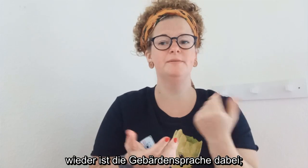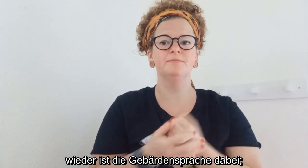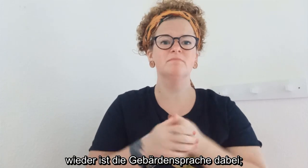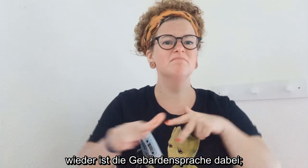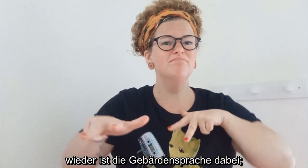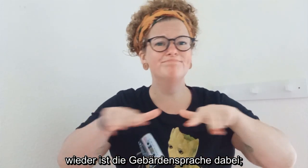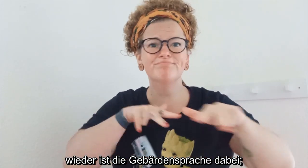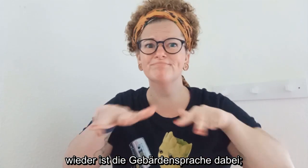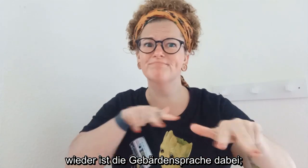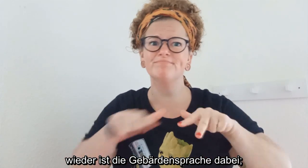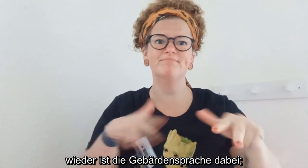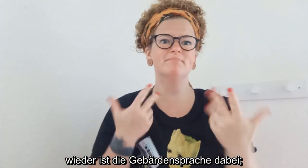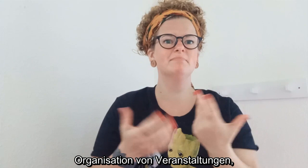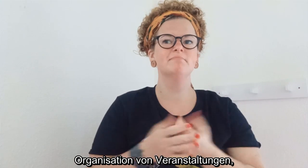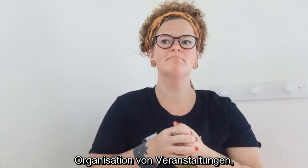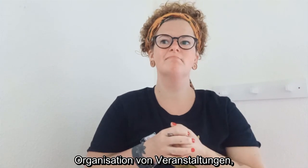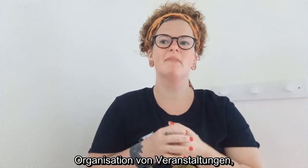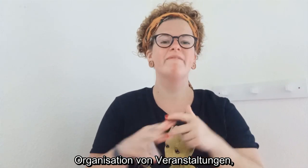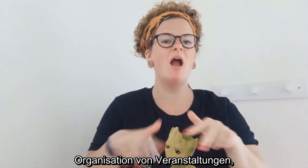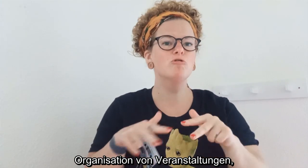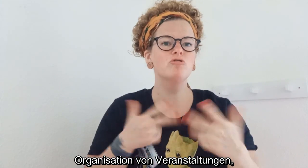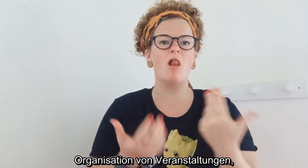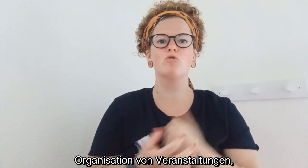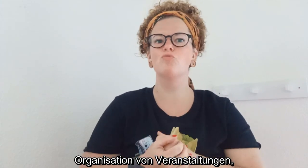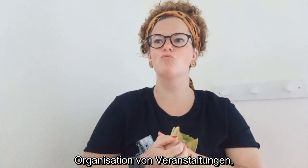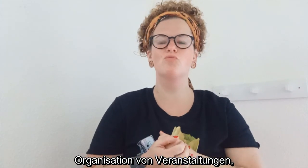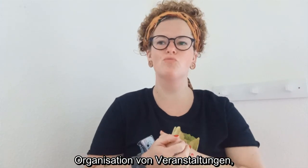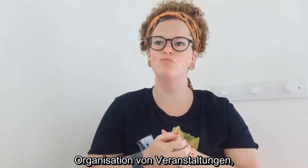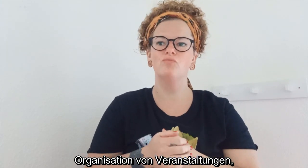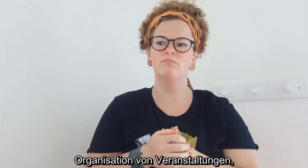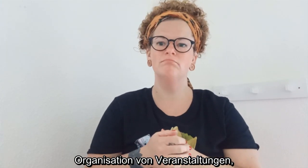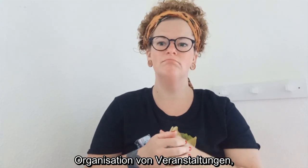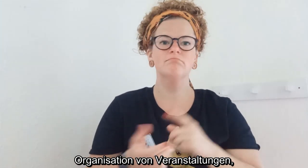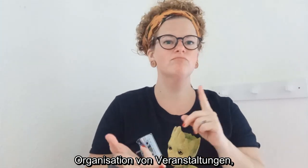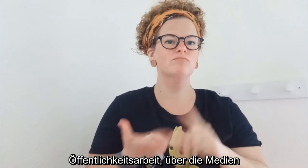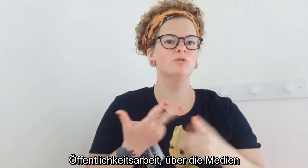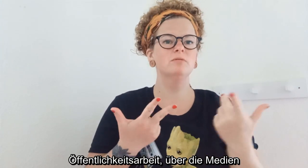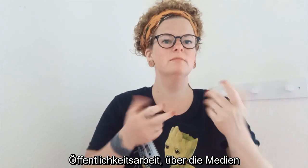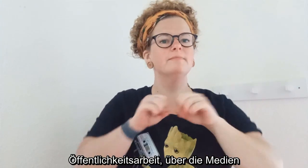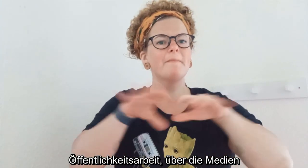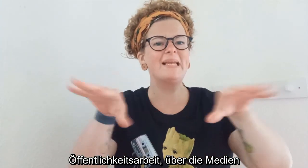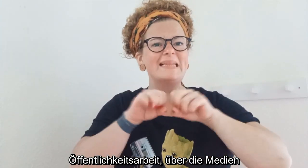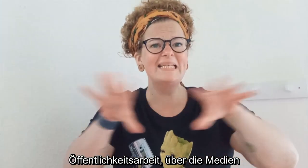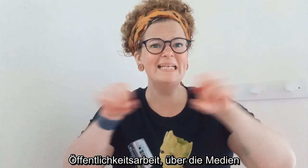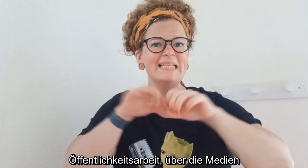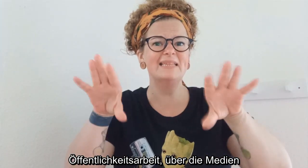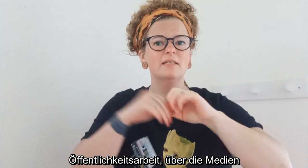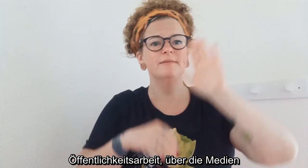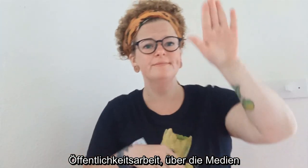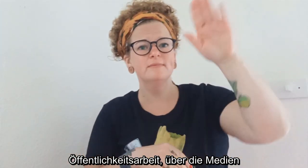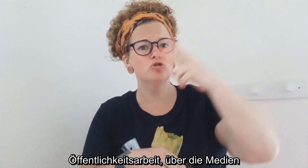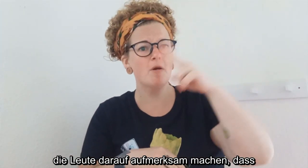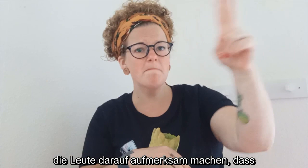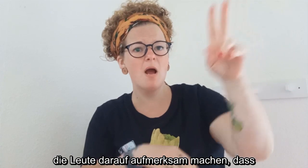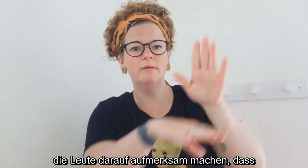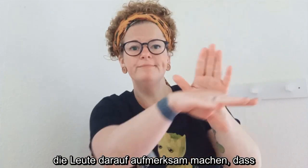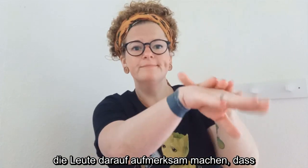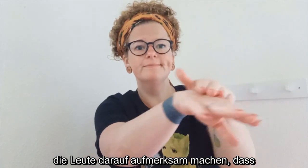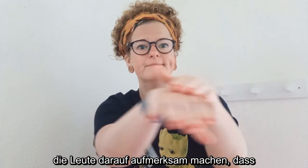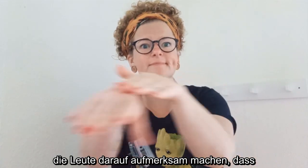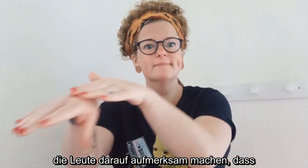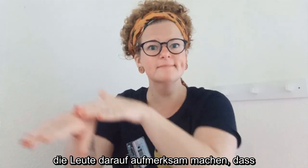immer wieder ist die Gebärdensprache dabei Organisation von Veranstaltungen Öffentlichkeitsarbeit Öffentlichkeitsarbeit über die Medien